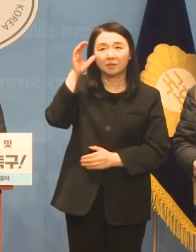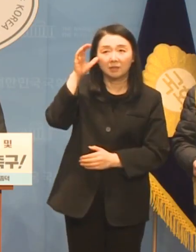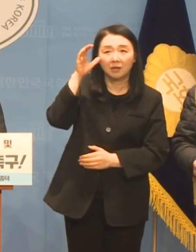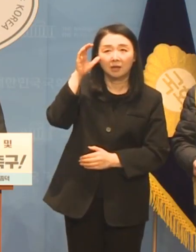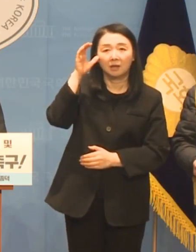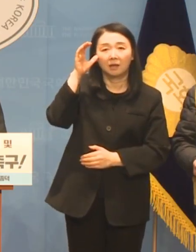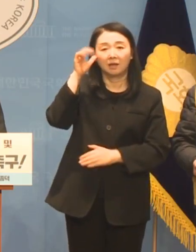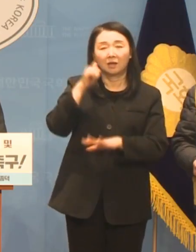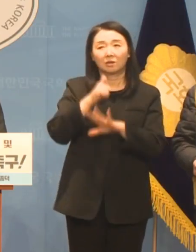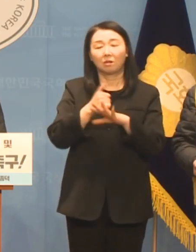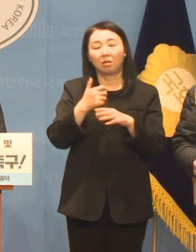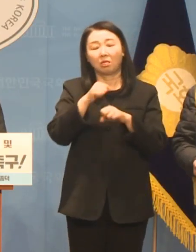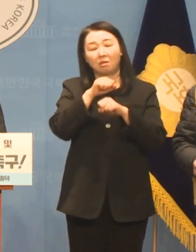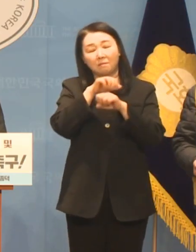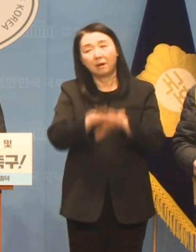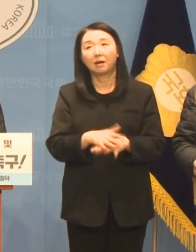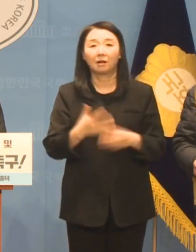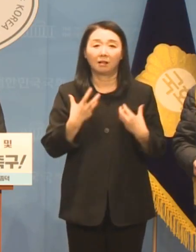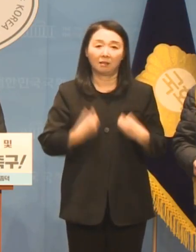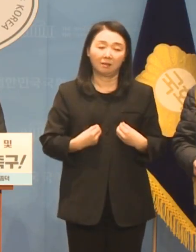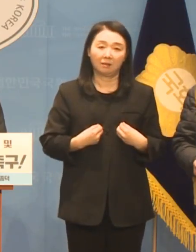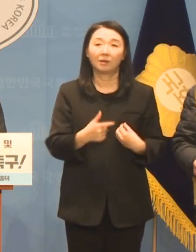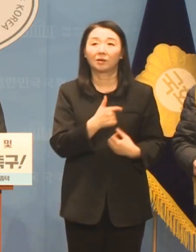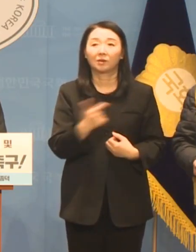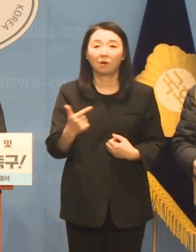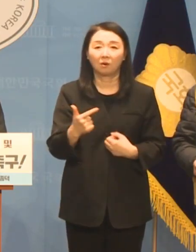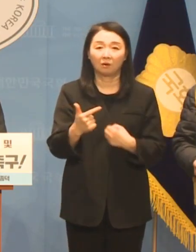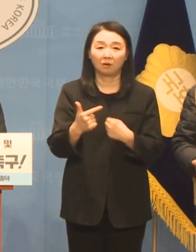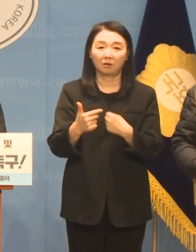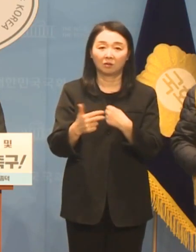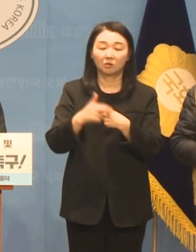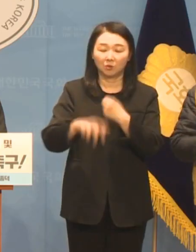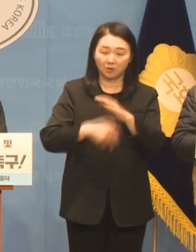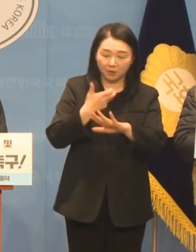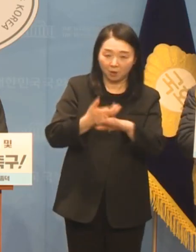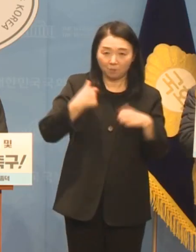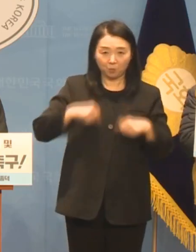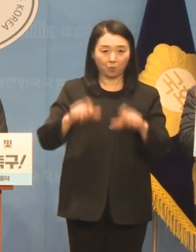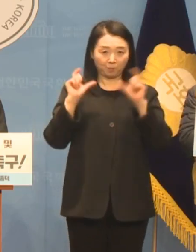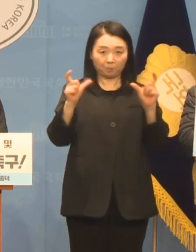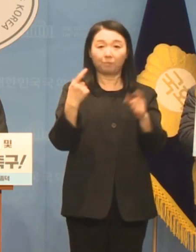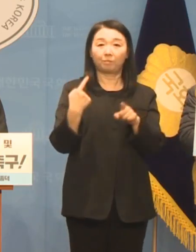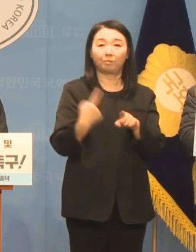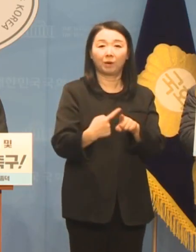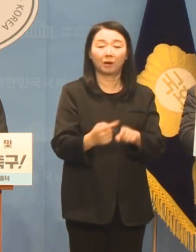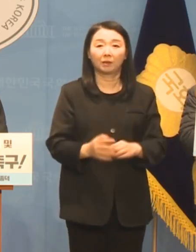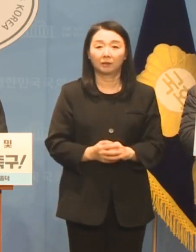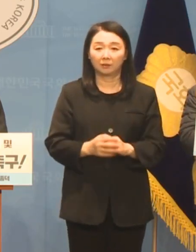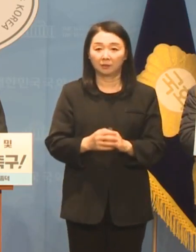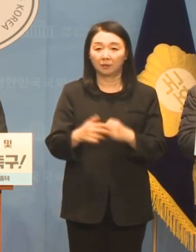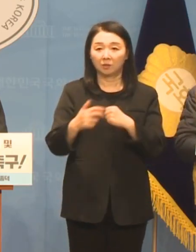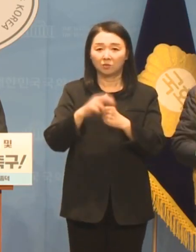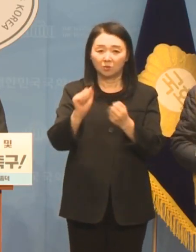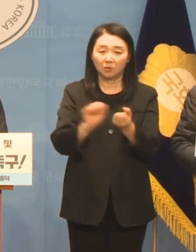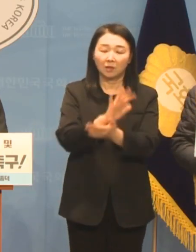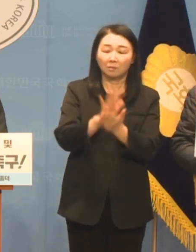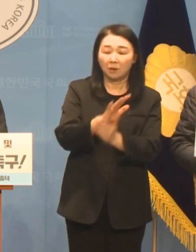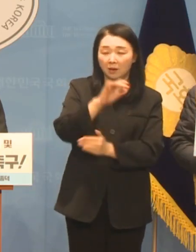기대를 물거품으로 만든 의료개혁 포기 선언입니다. 의료 대란으로